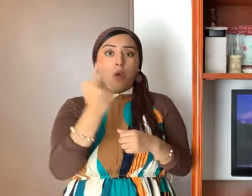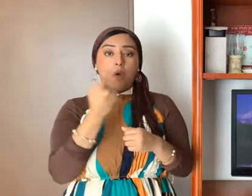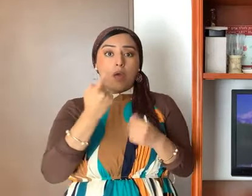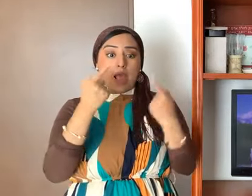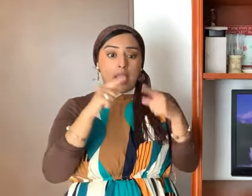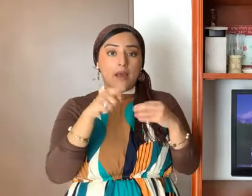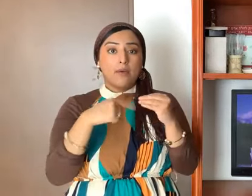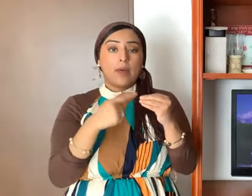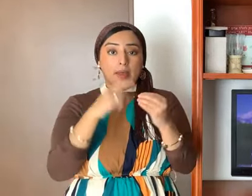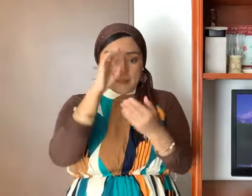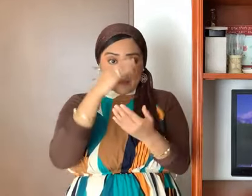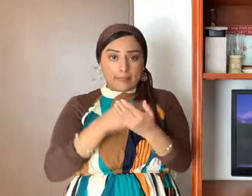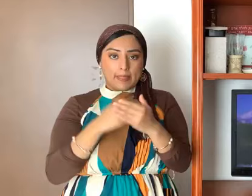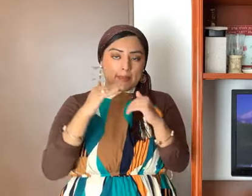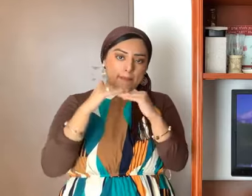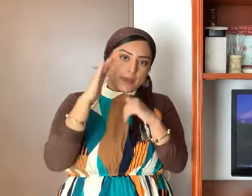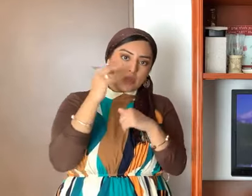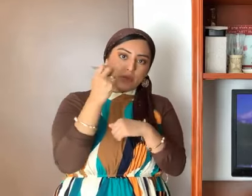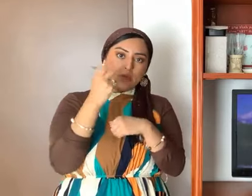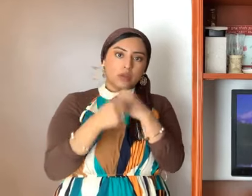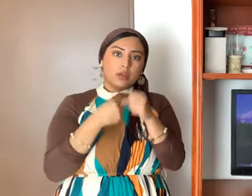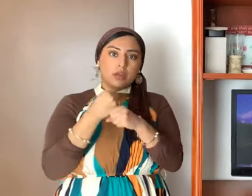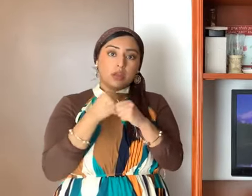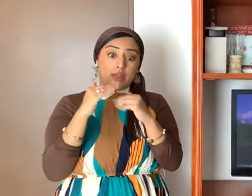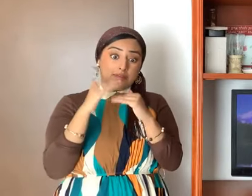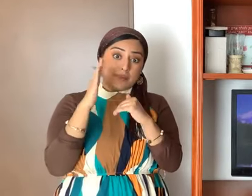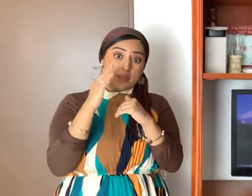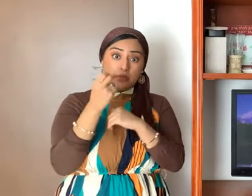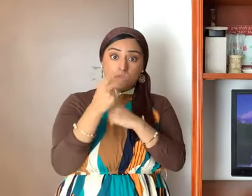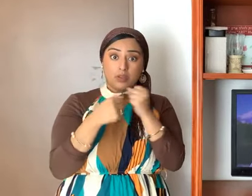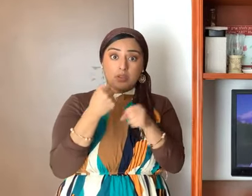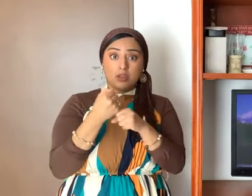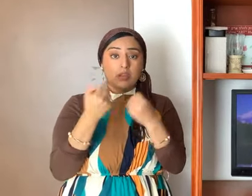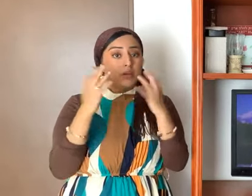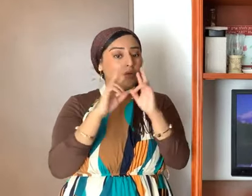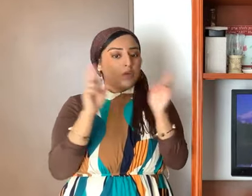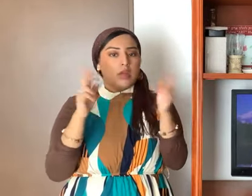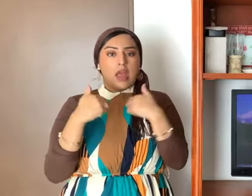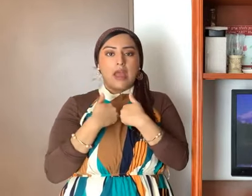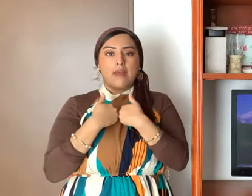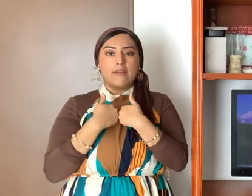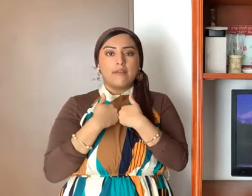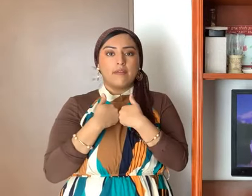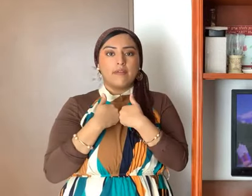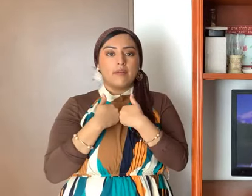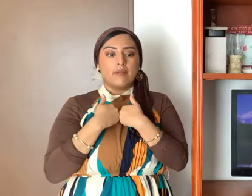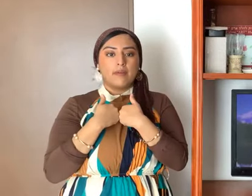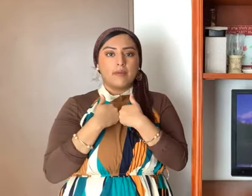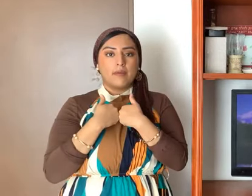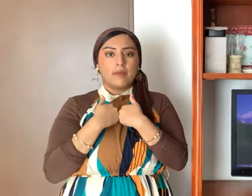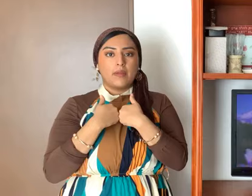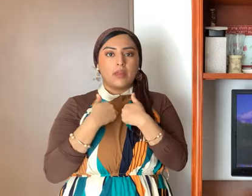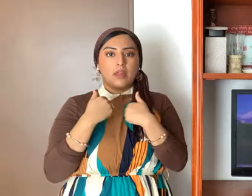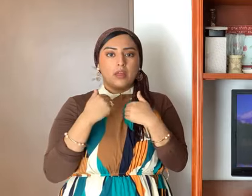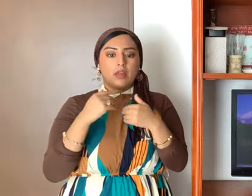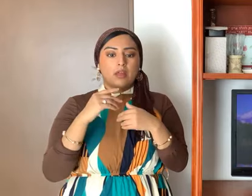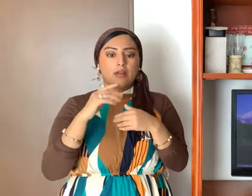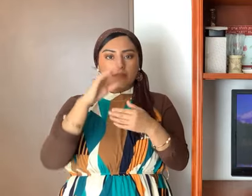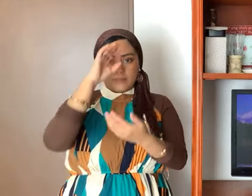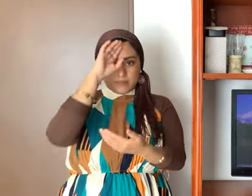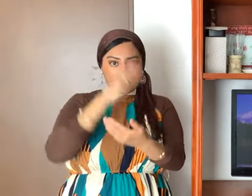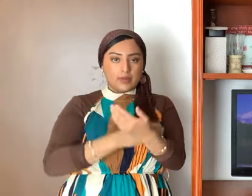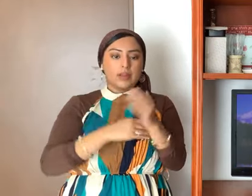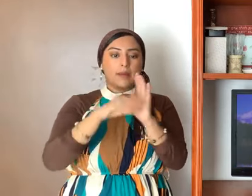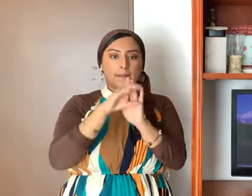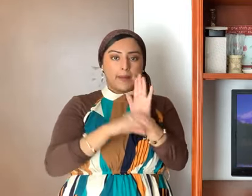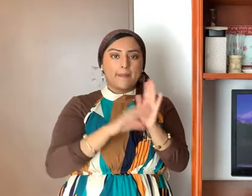son mayores de 12 años, ¿sí? Porque ya después de los 12 años ya se les considera como el hijo del mandamiento o la hija